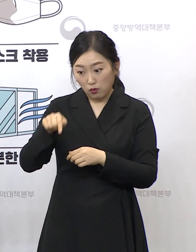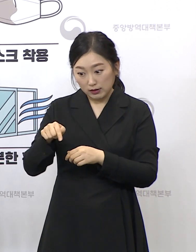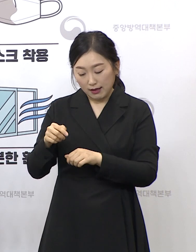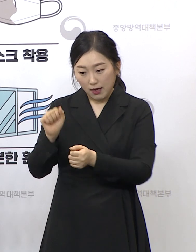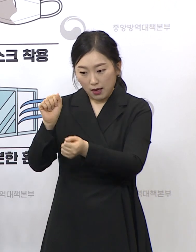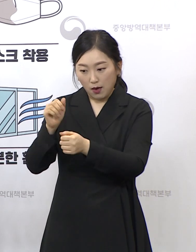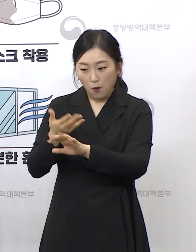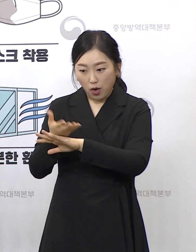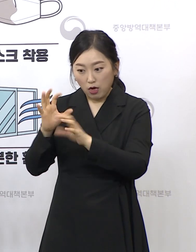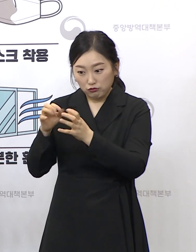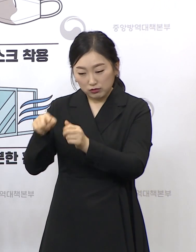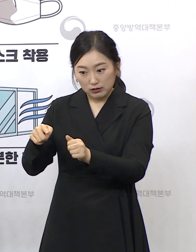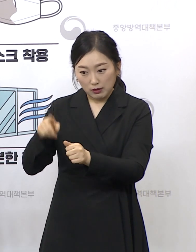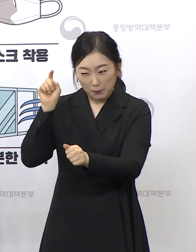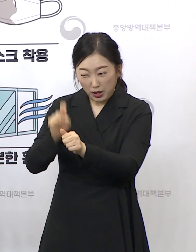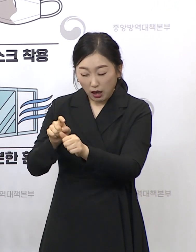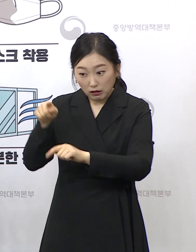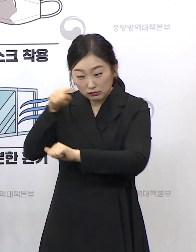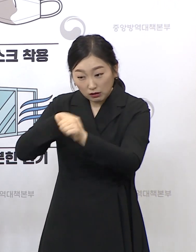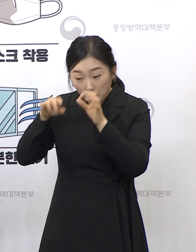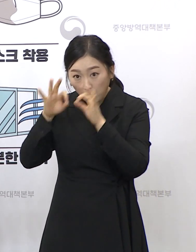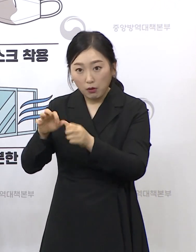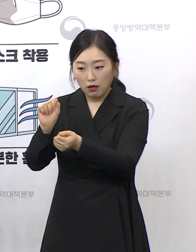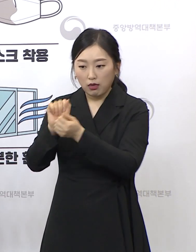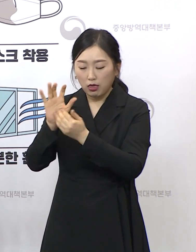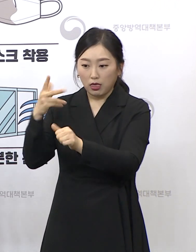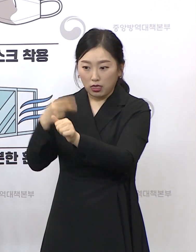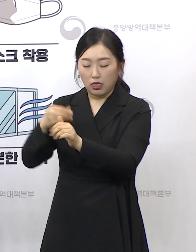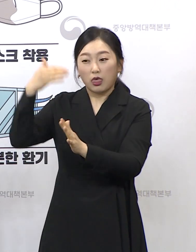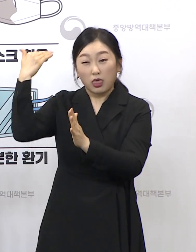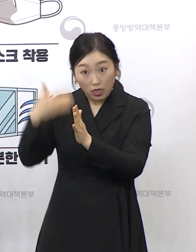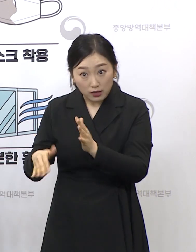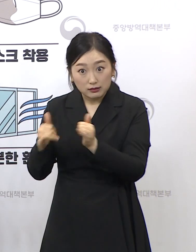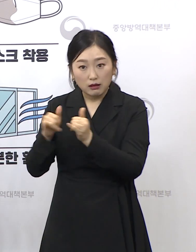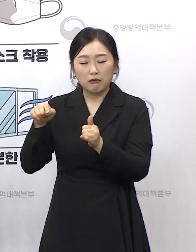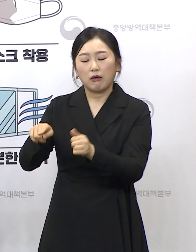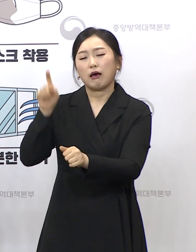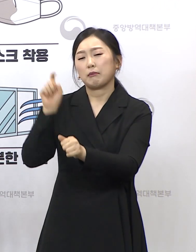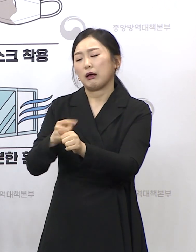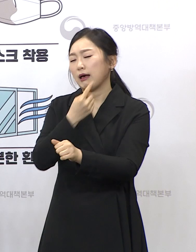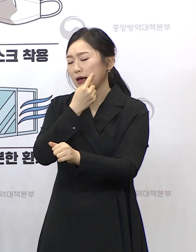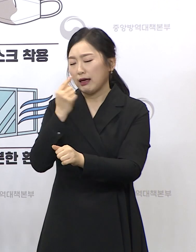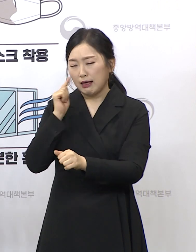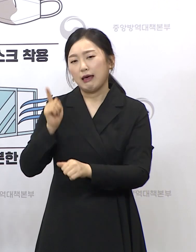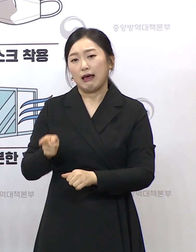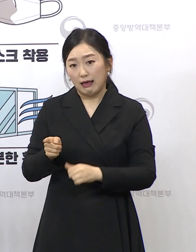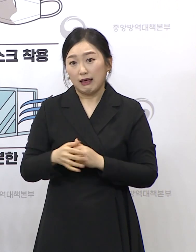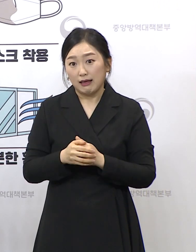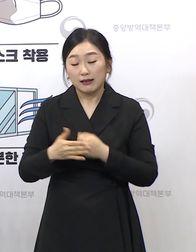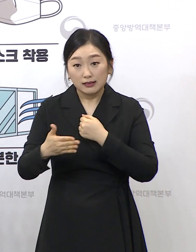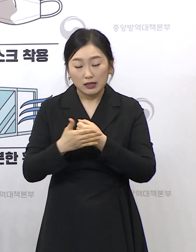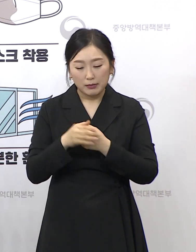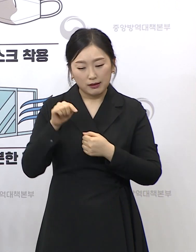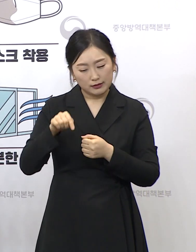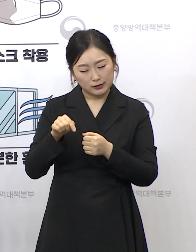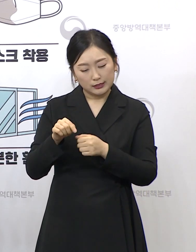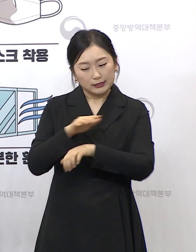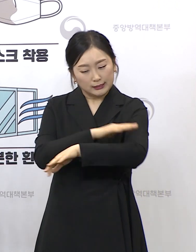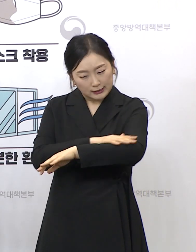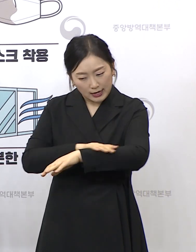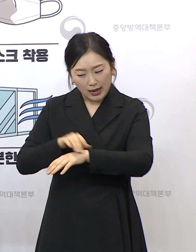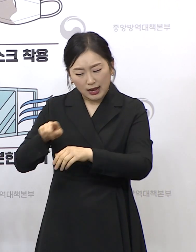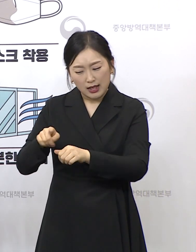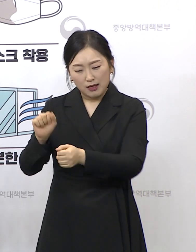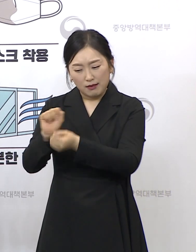미접종자 중심으로 확산되는 양상입니다. 정부는 예방접종 동료를 위해서 외국인 백신 접종자들을